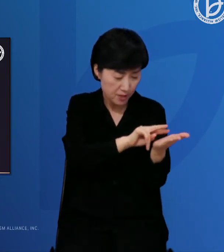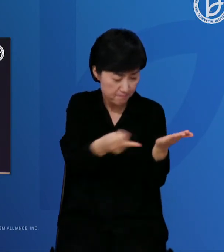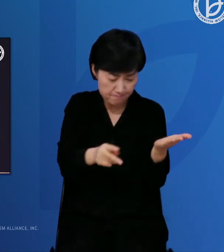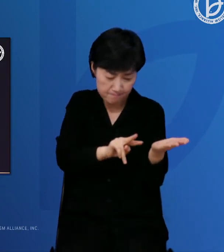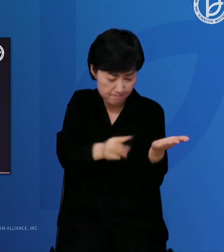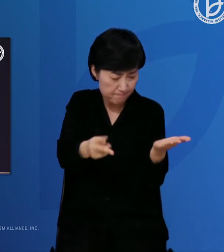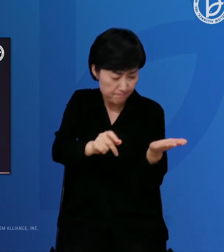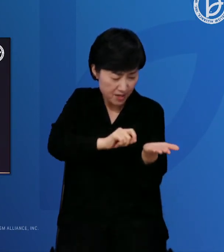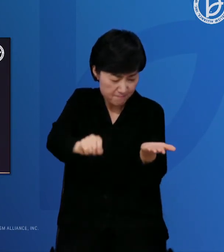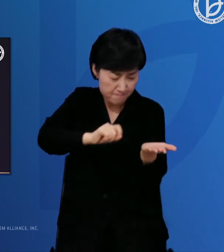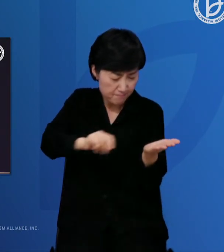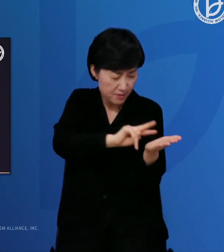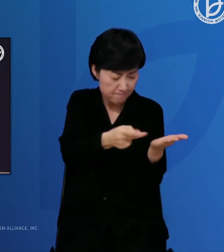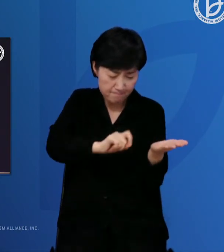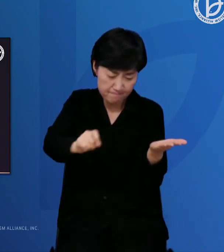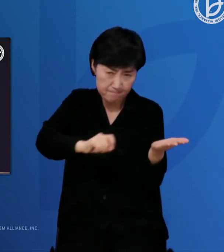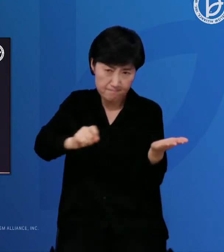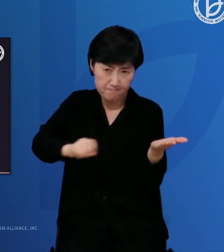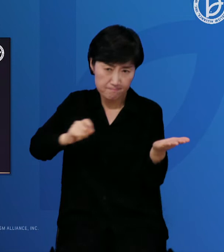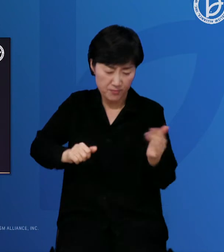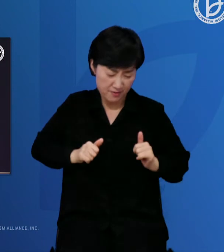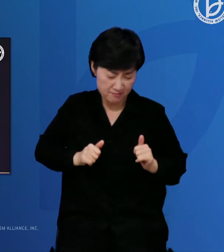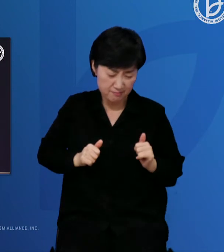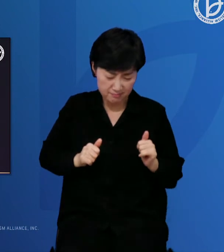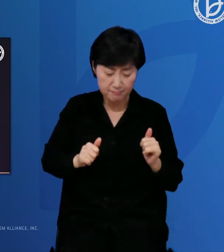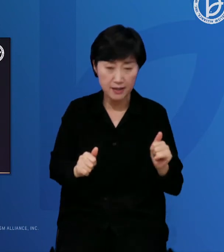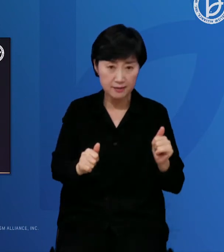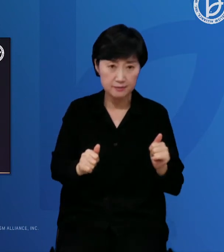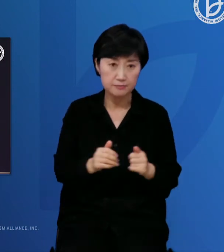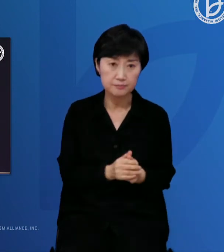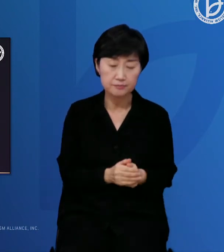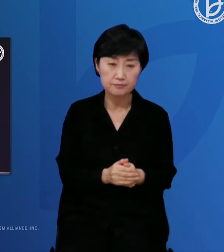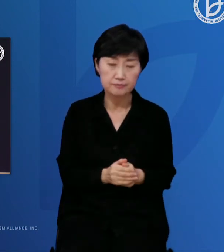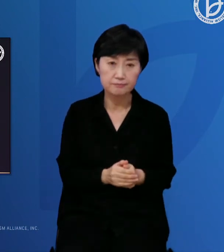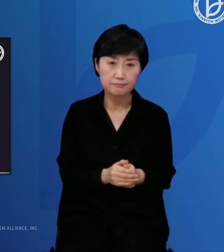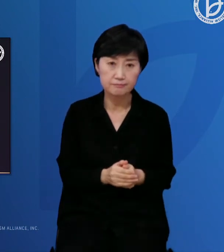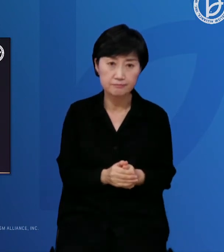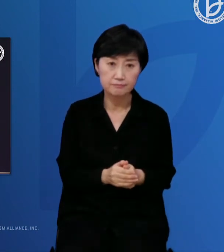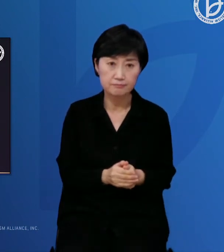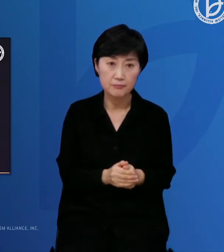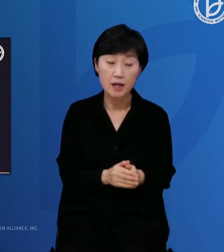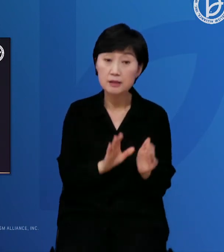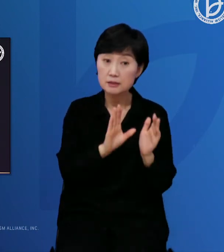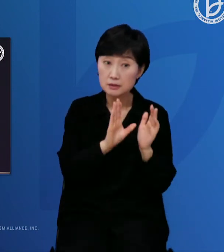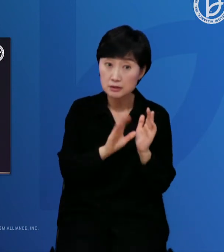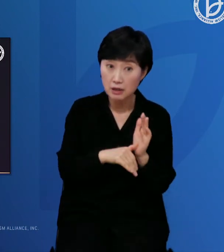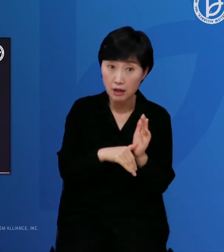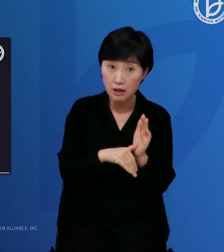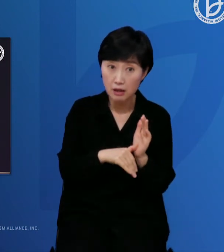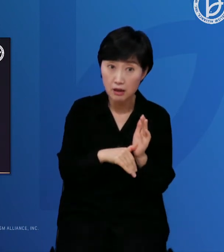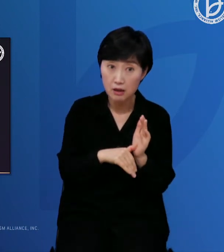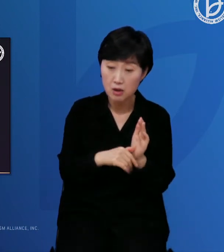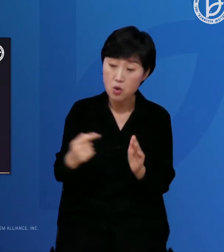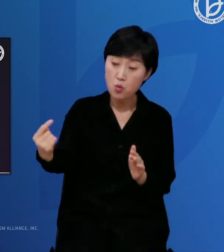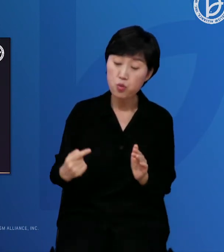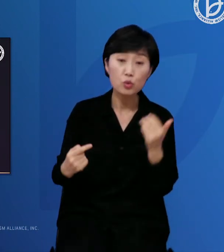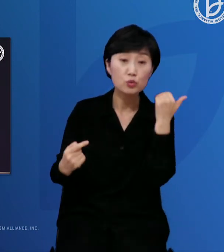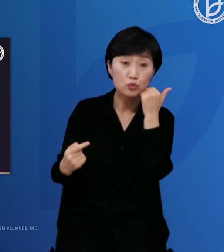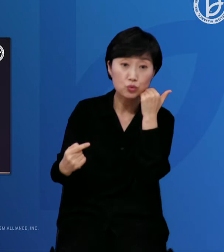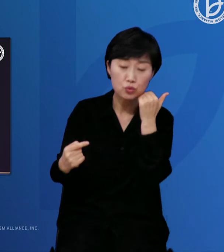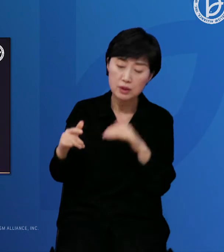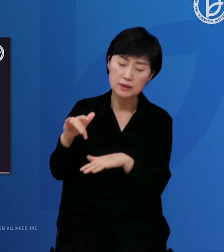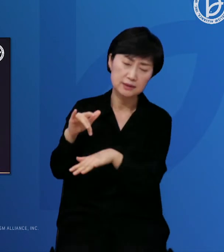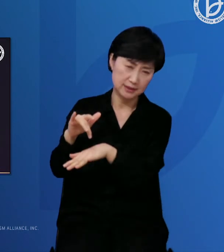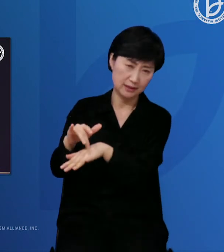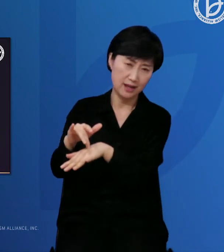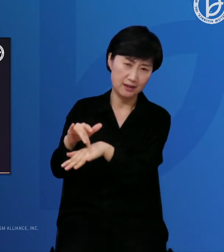himself, in prayer, he was translating the Bible. 어김없이 그때에 사탄이 나타난 겁니다. And